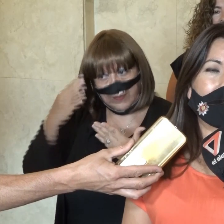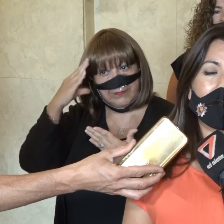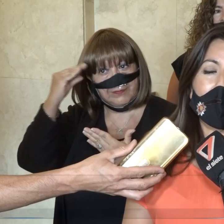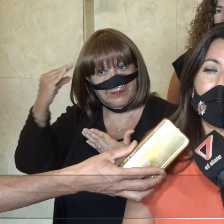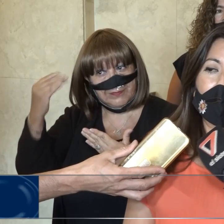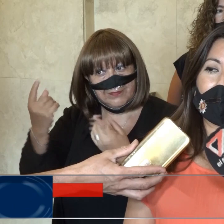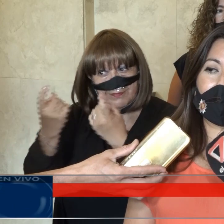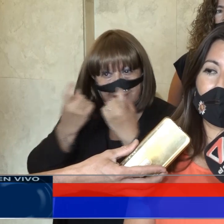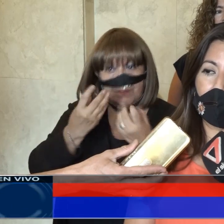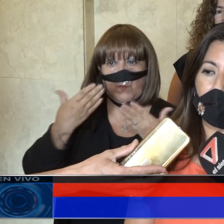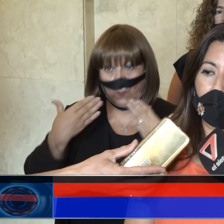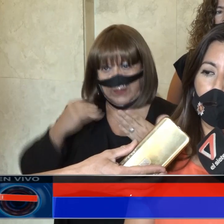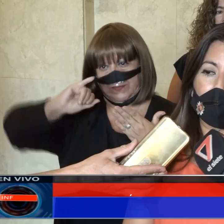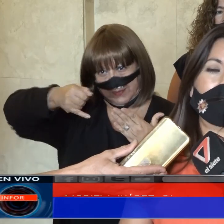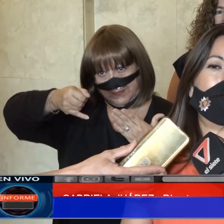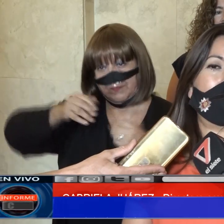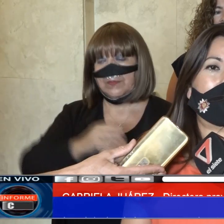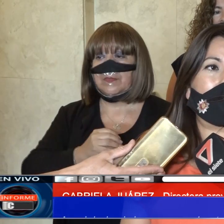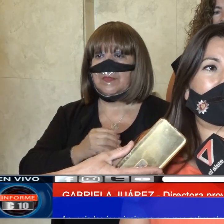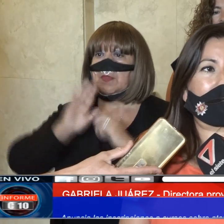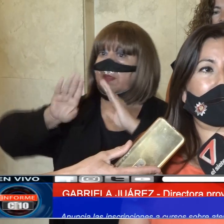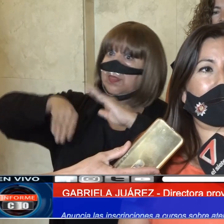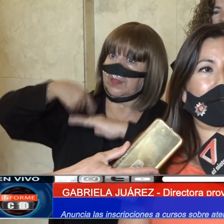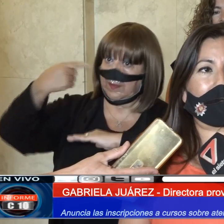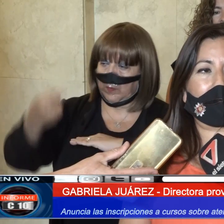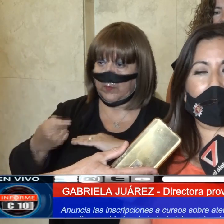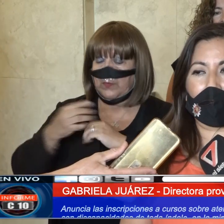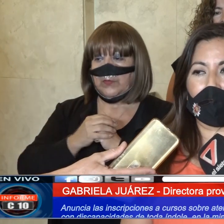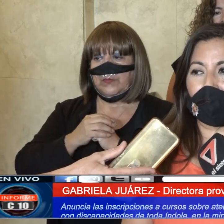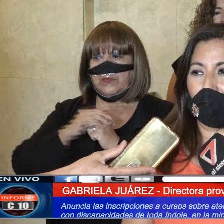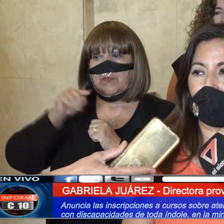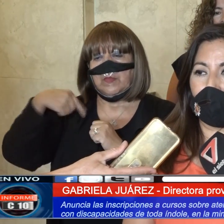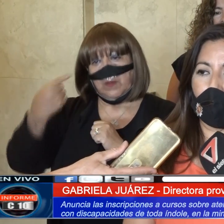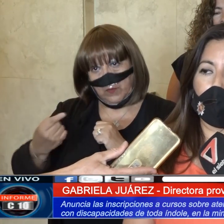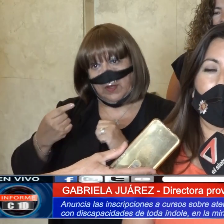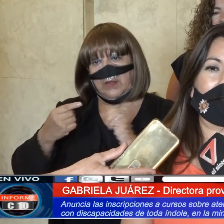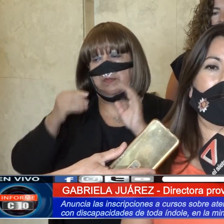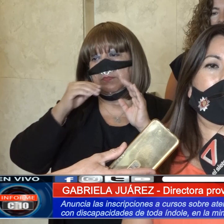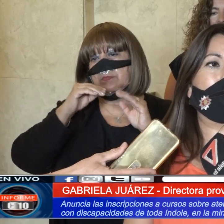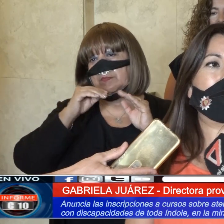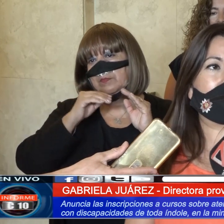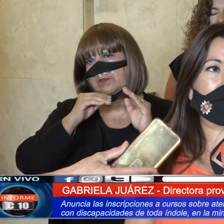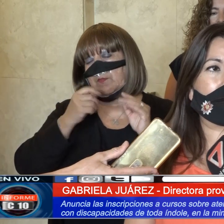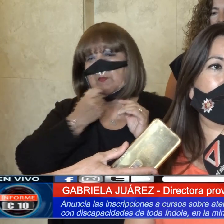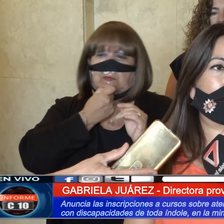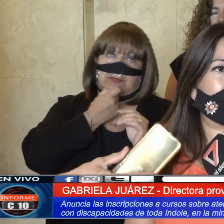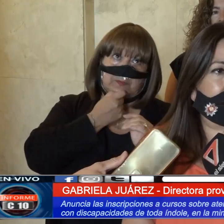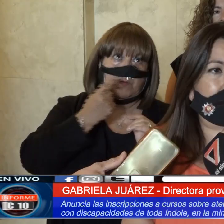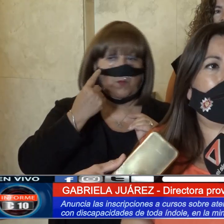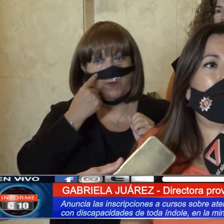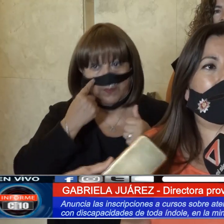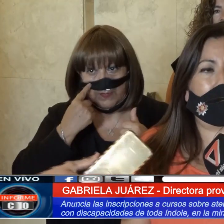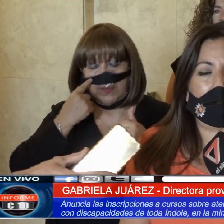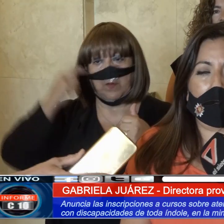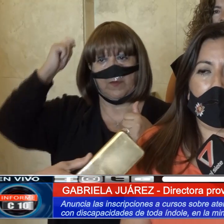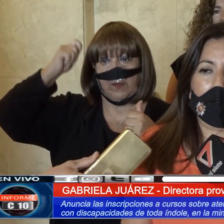capacitación. Lo que sí, luego cada instancia, como por ejemplo los municipios, el Poder